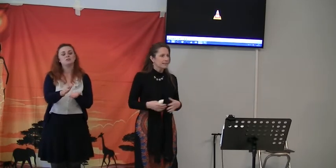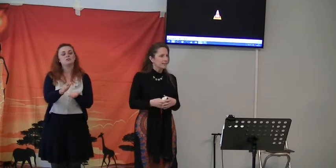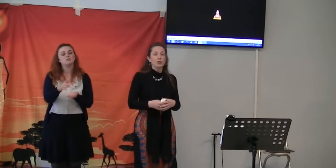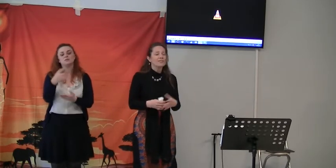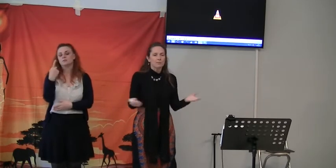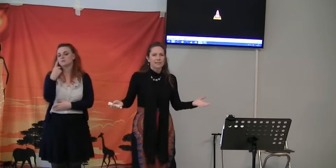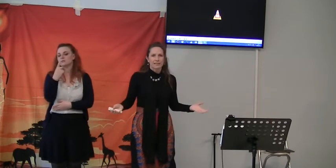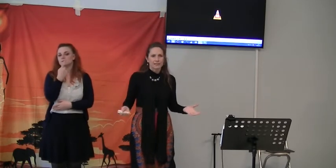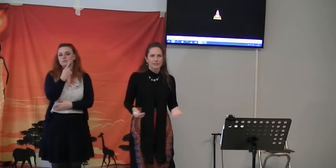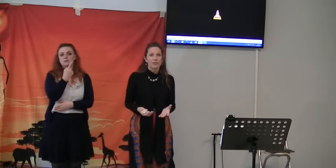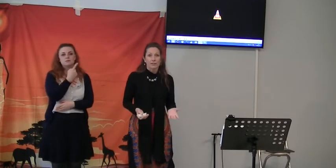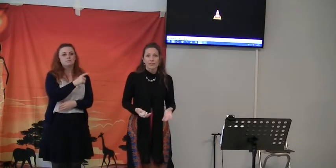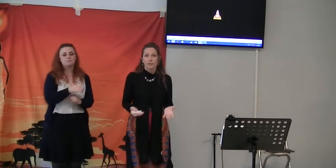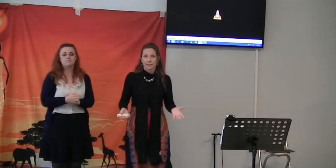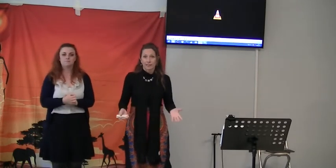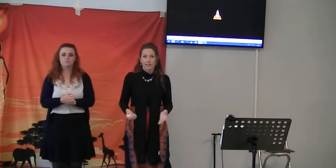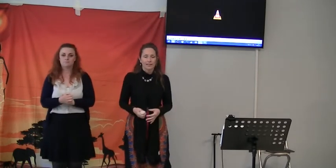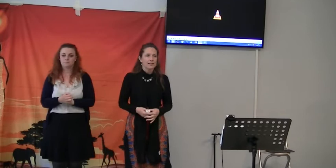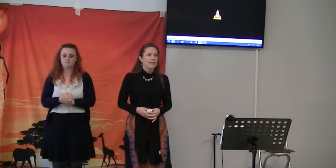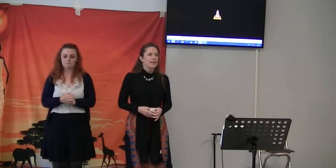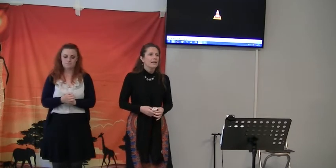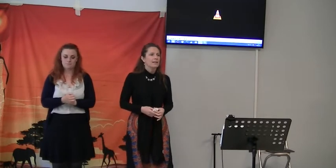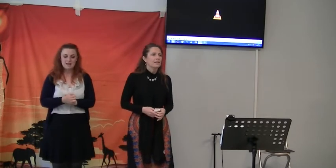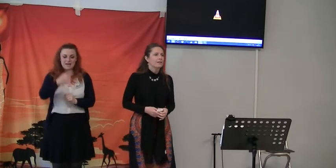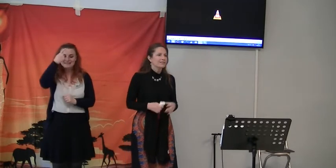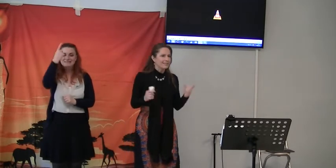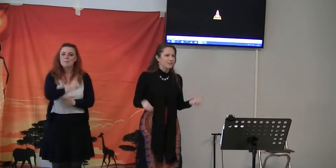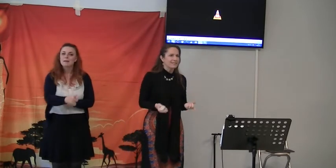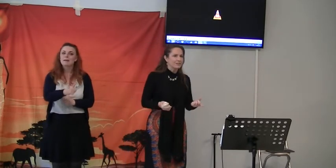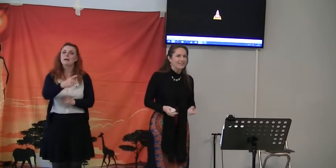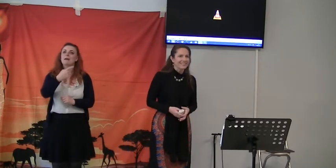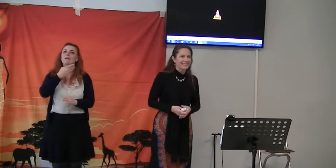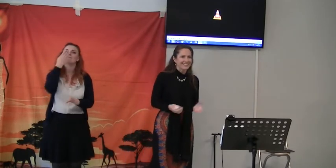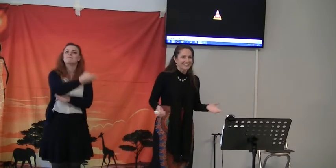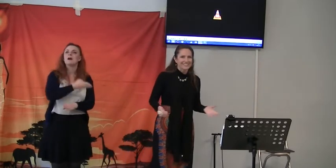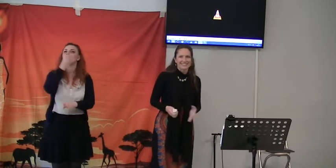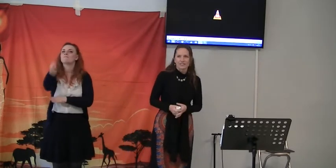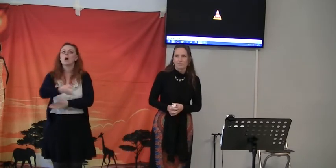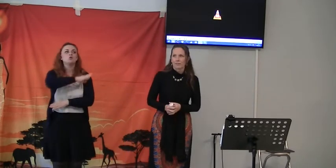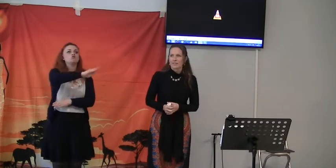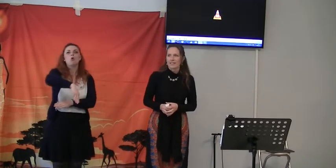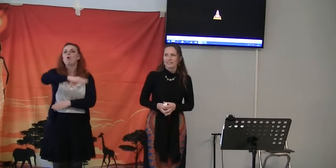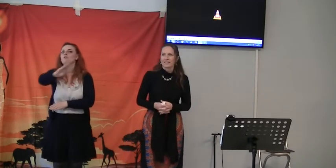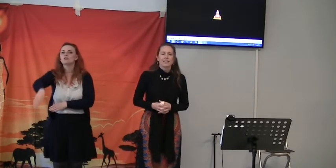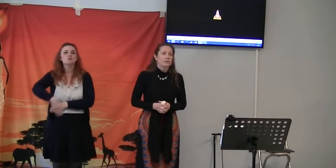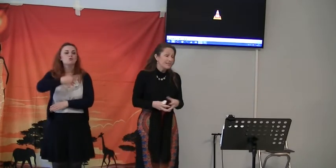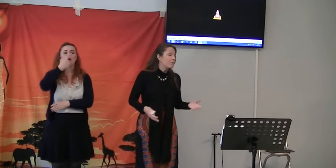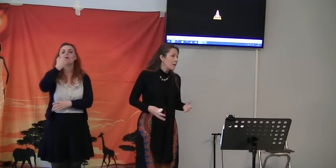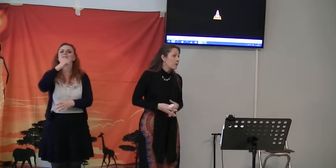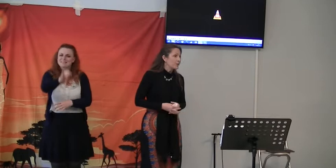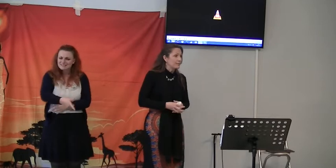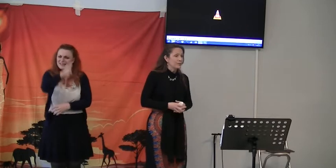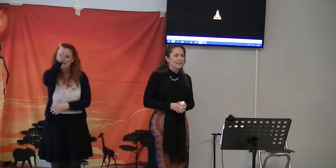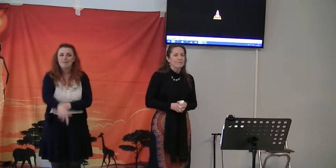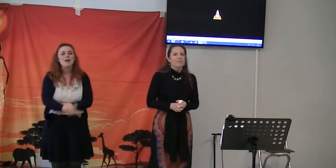sapere, non sapere cosa fare e dove andare, oltre che sapere che tornare in Italia non sapevamo niente, non